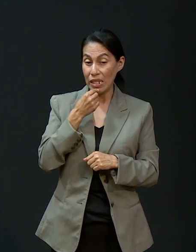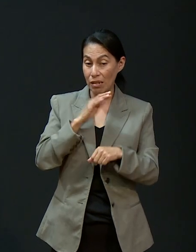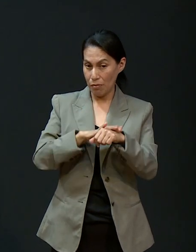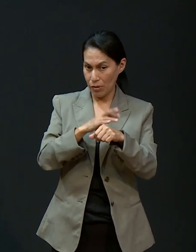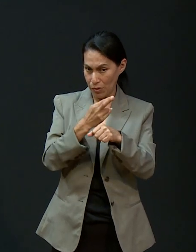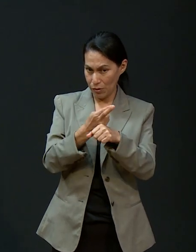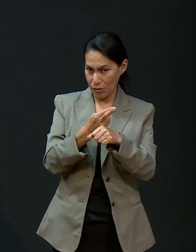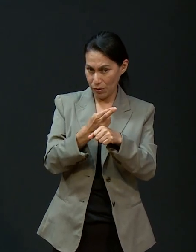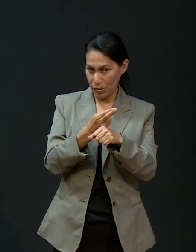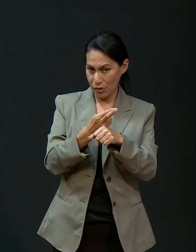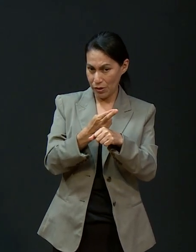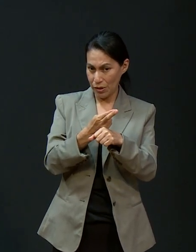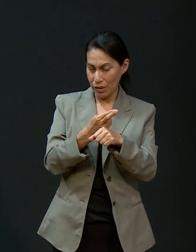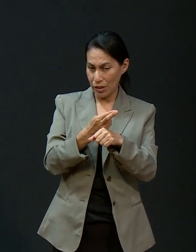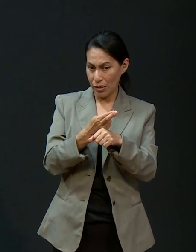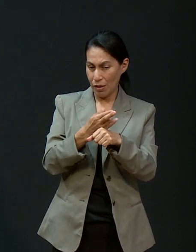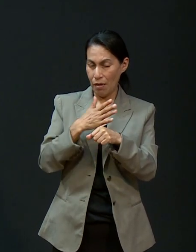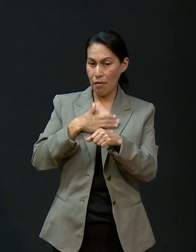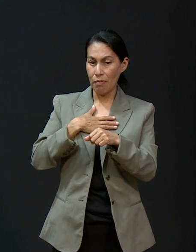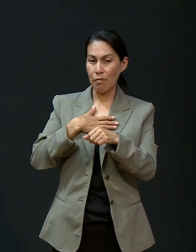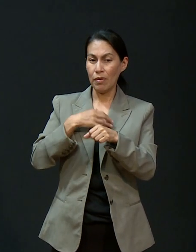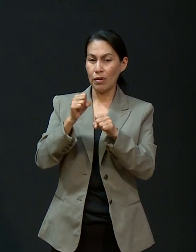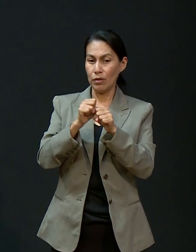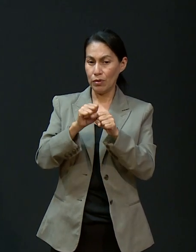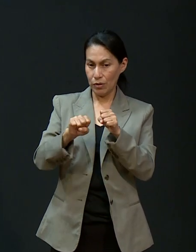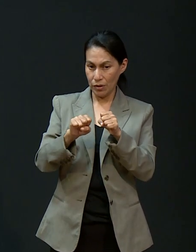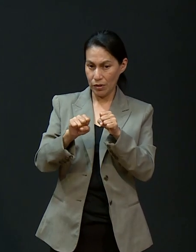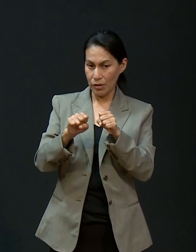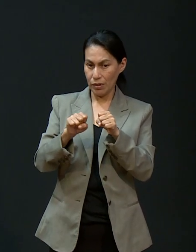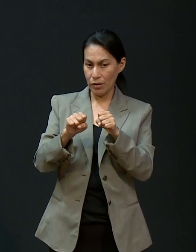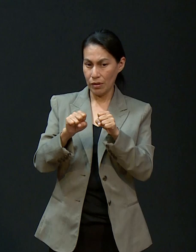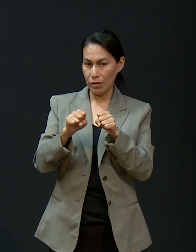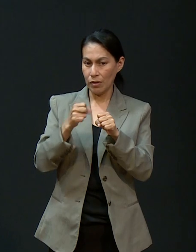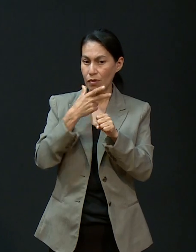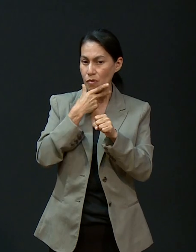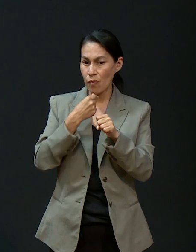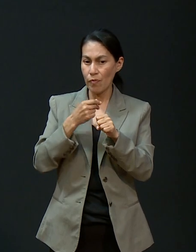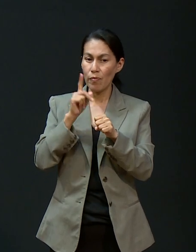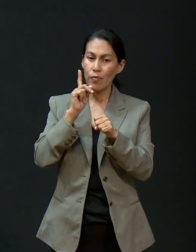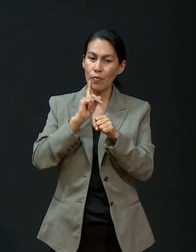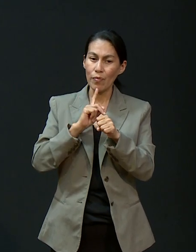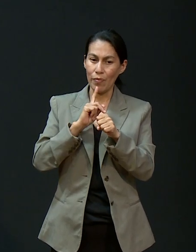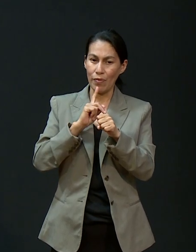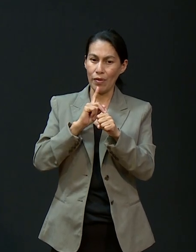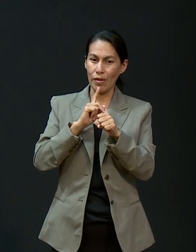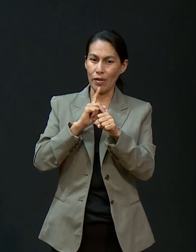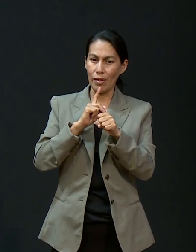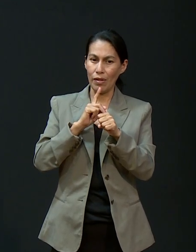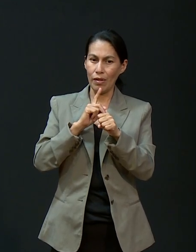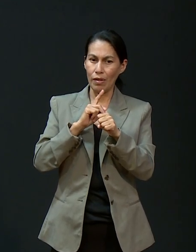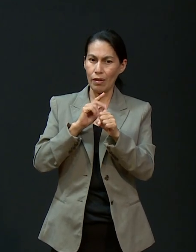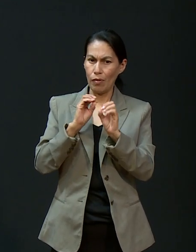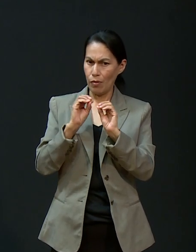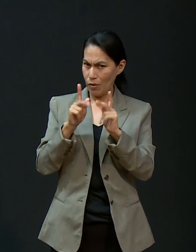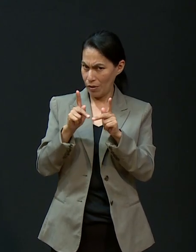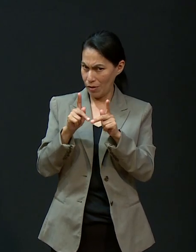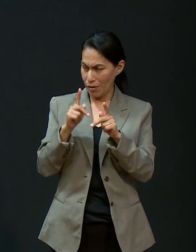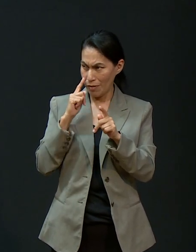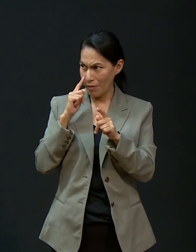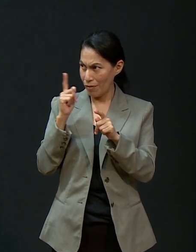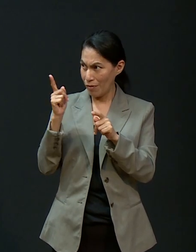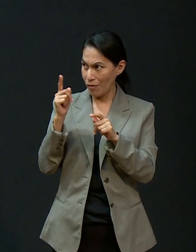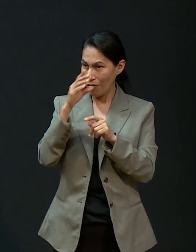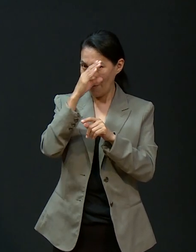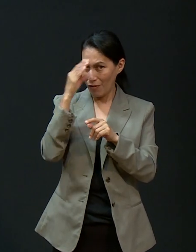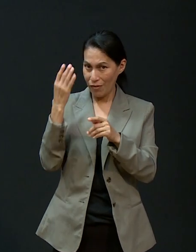y la niña más grande y mi suegra y mi suegro. Ok. ¿Qué te parece